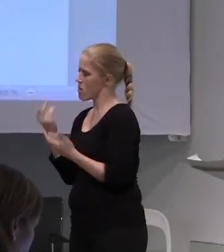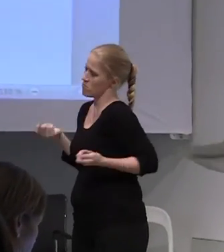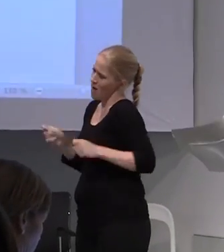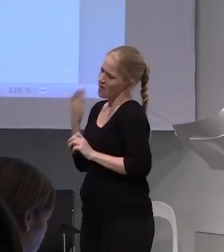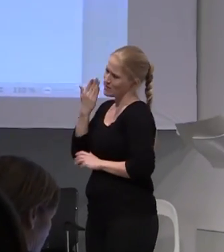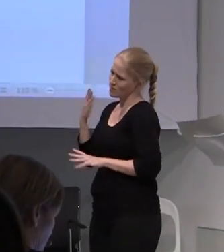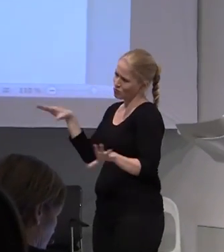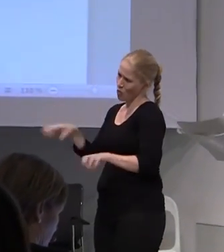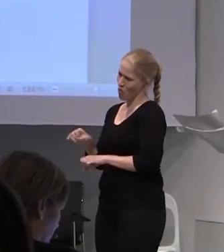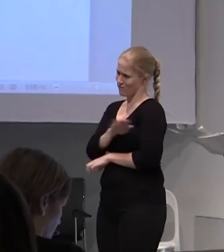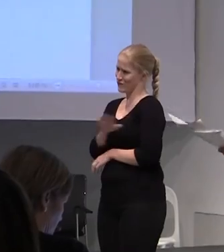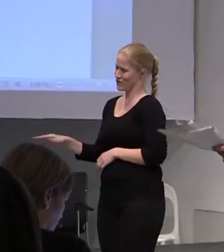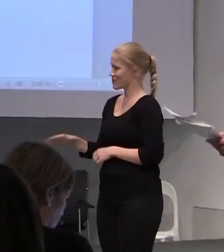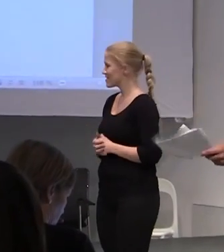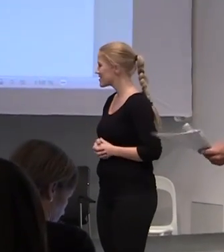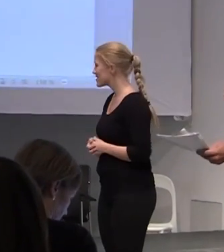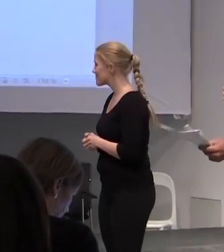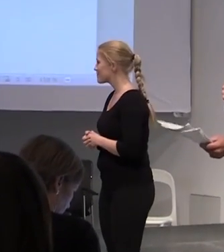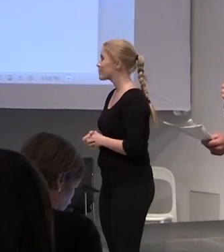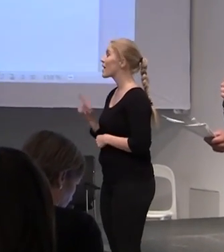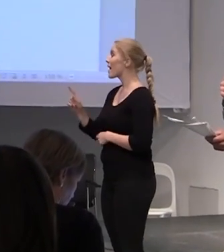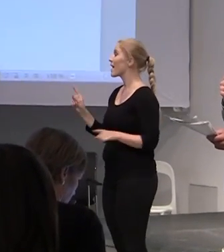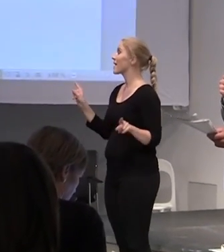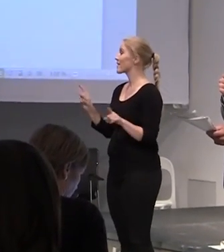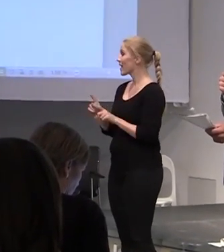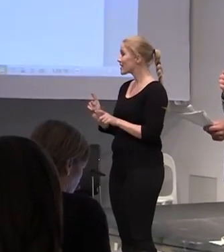integračním týmu. A zároveň takové poselství